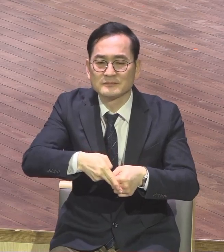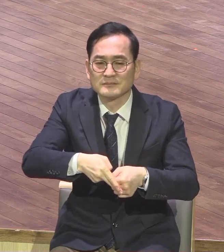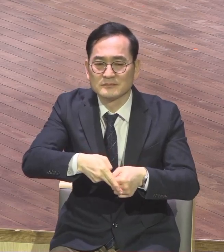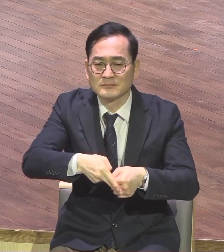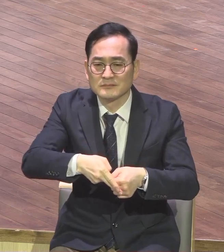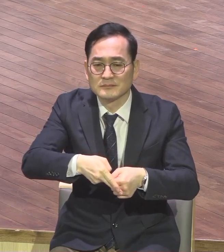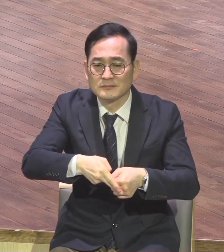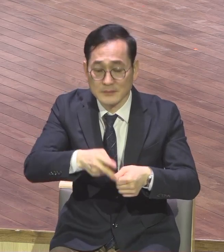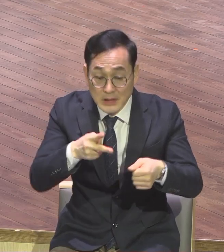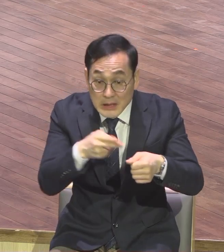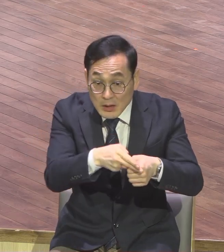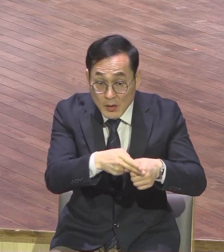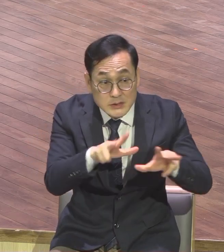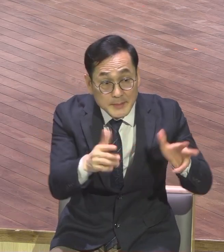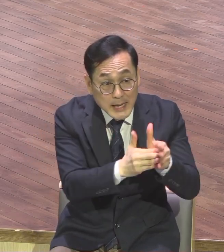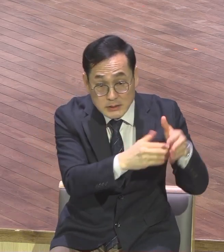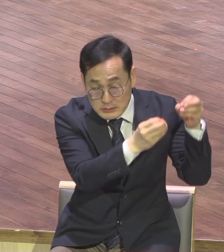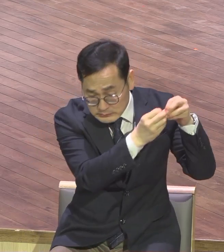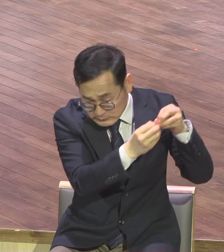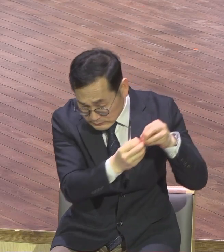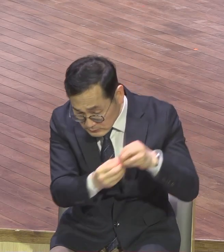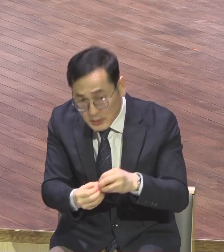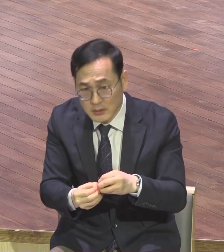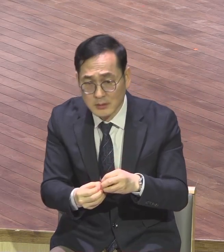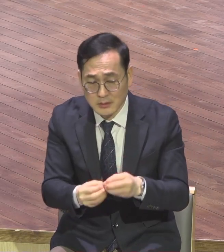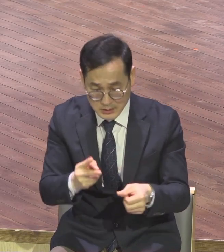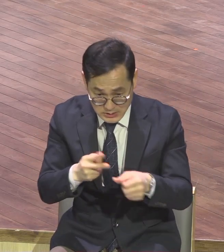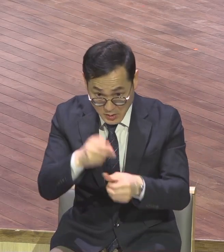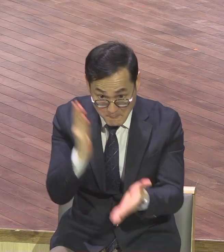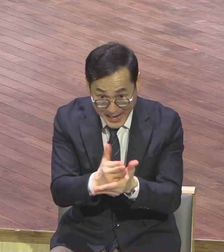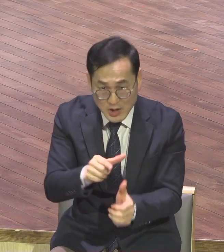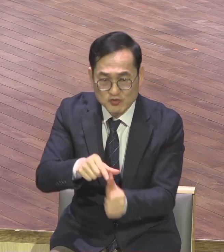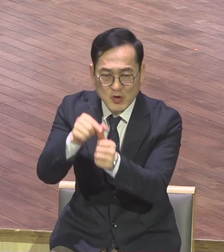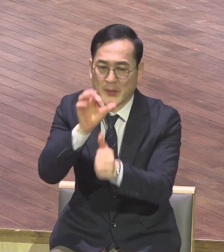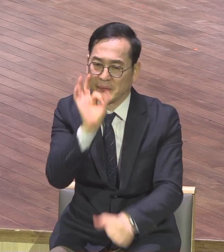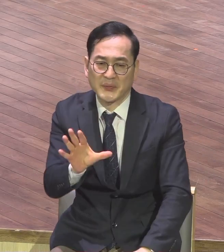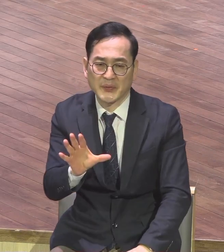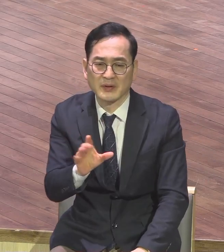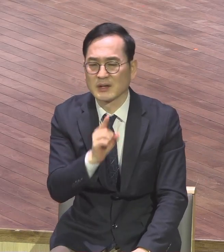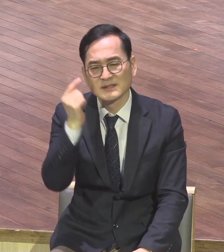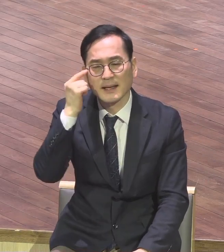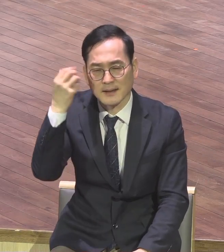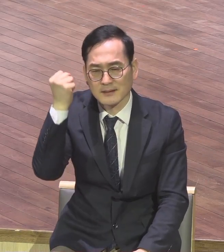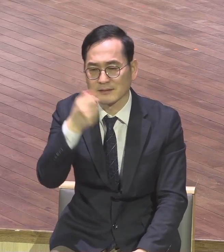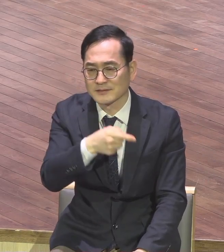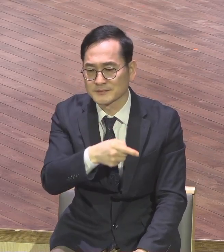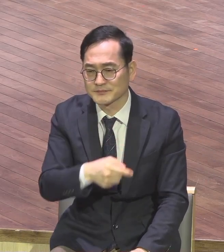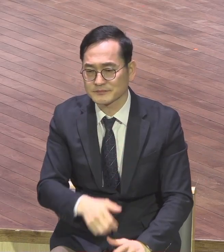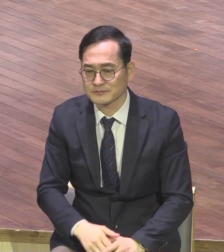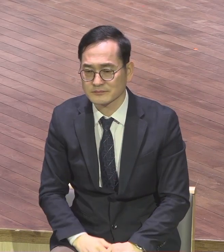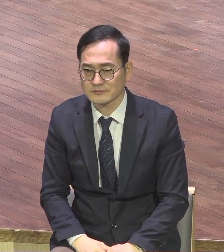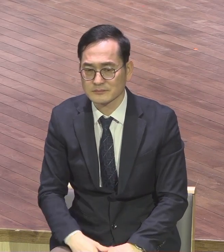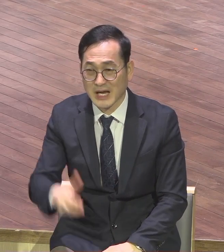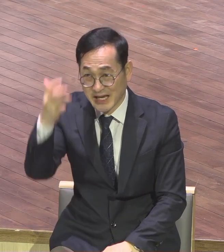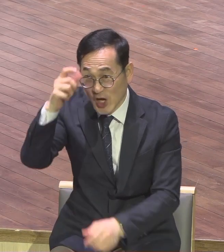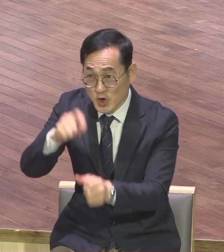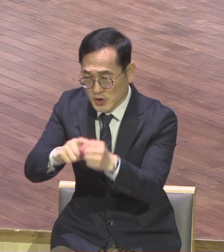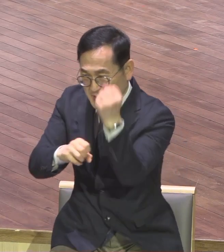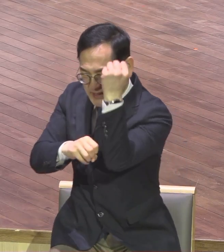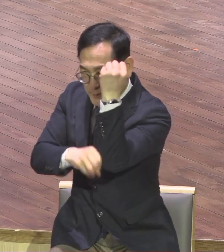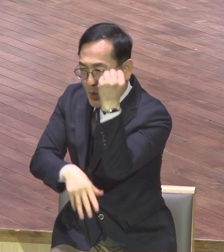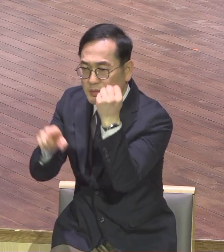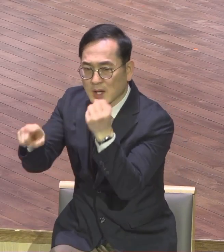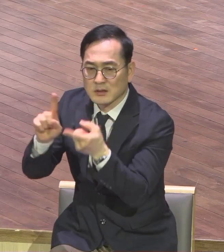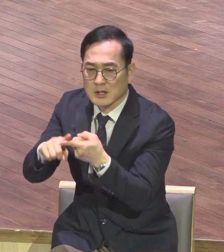가지고 지금까지 구원의 조건으로. 한마디로 이들이 영적 본질을 다 놓치고 뭐요? 서론적인